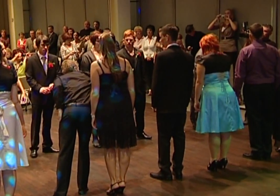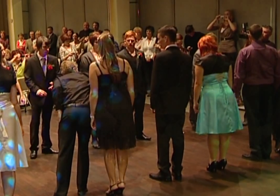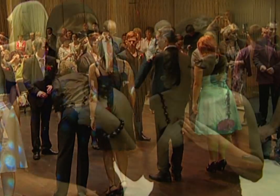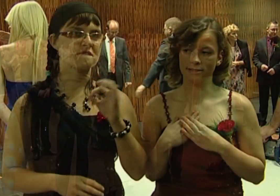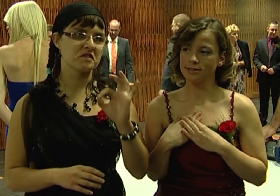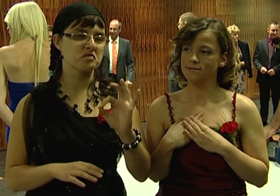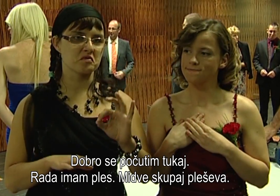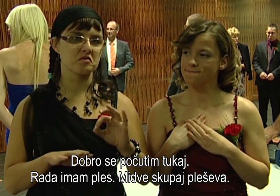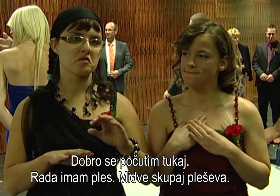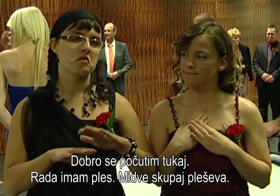moji